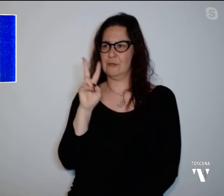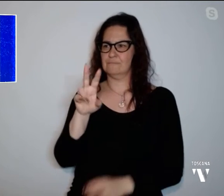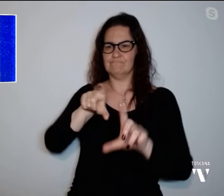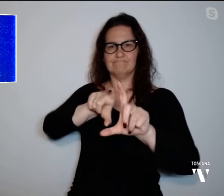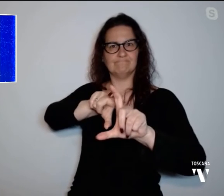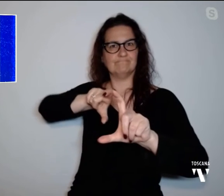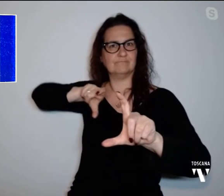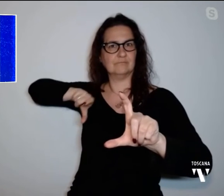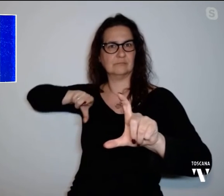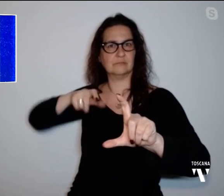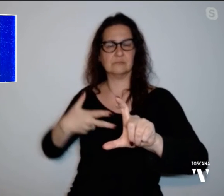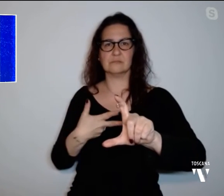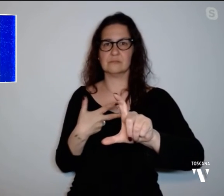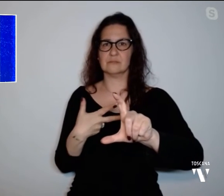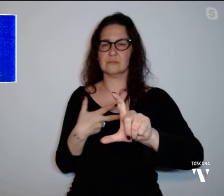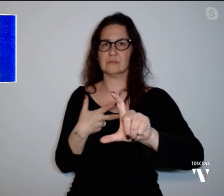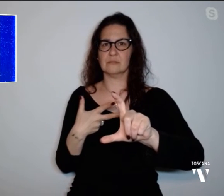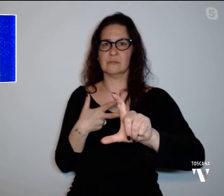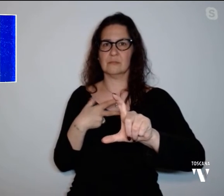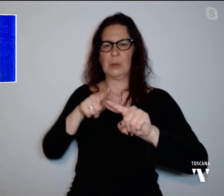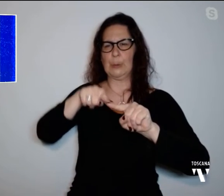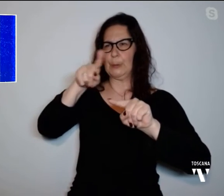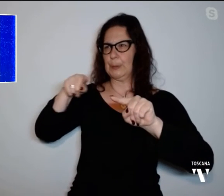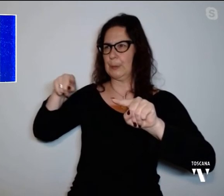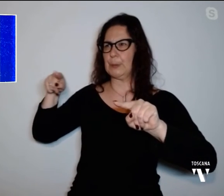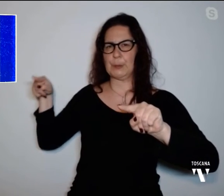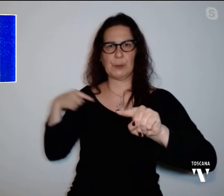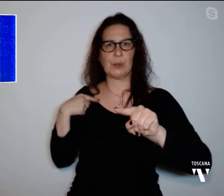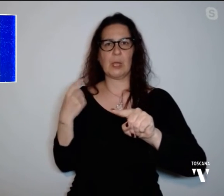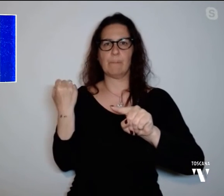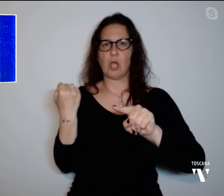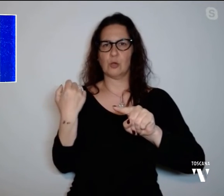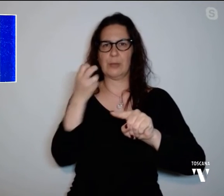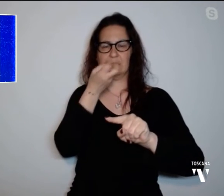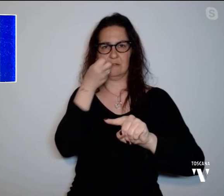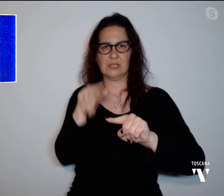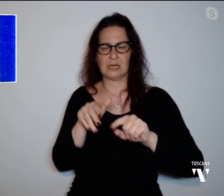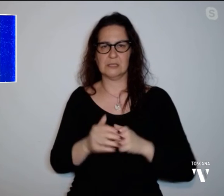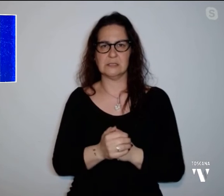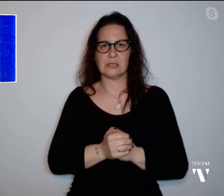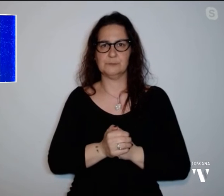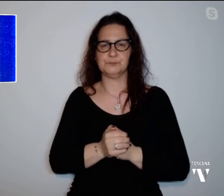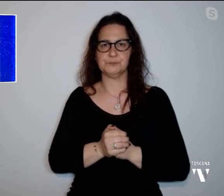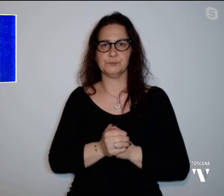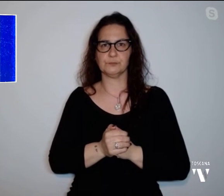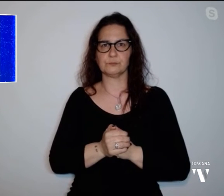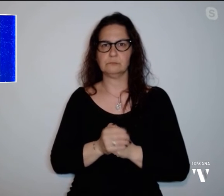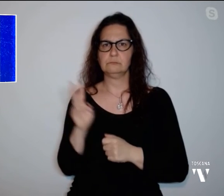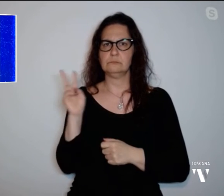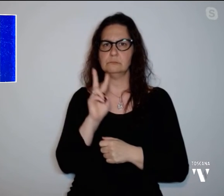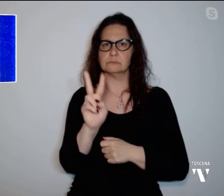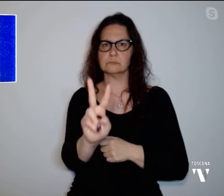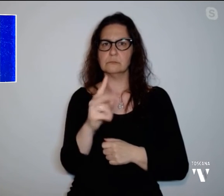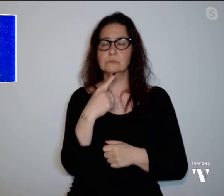skyline dei più famosi monumenti di Firenze. I mezzi sono concepiti per la clientela